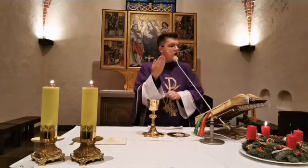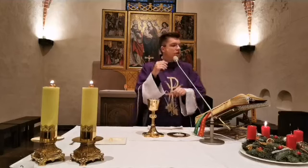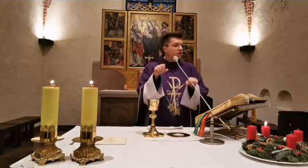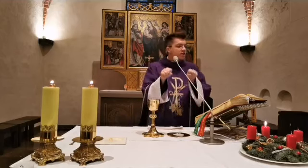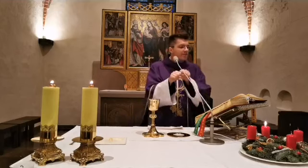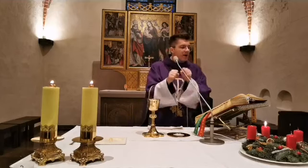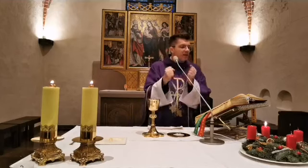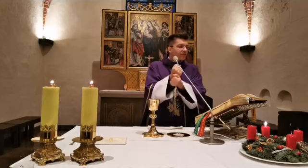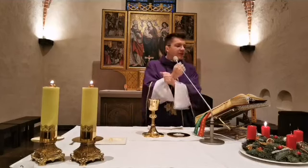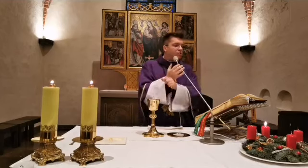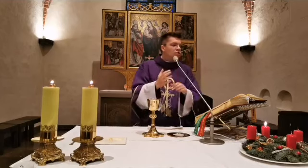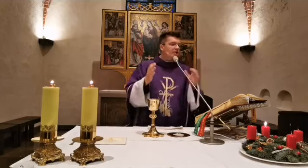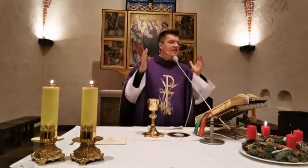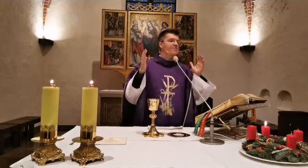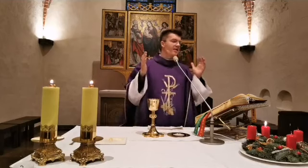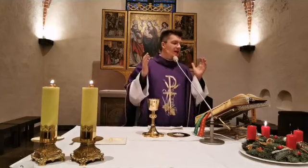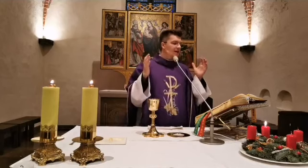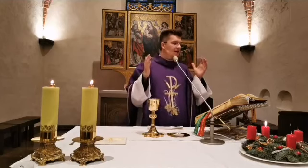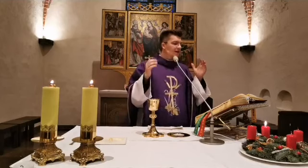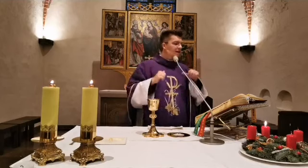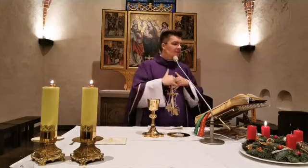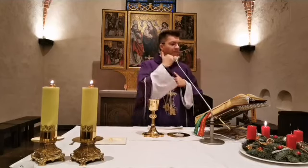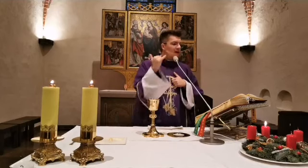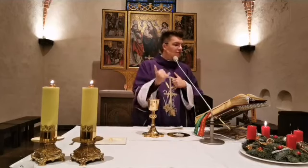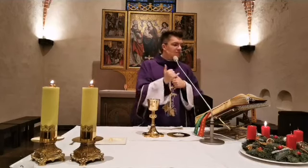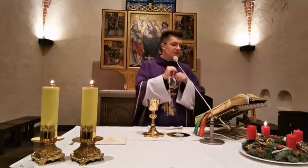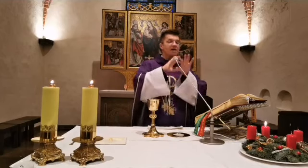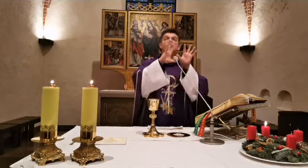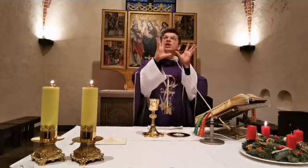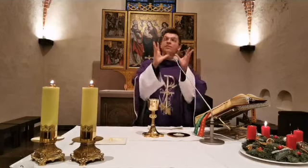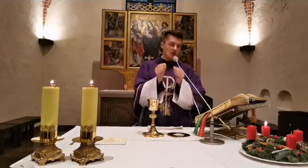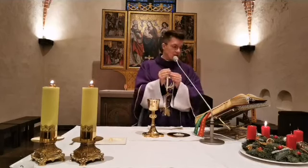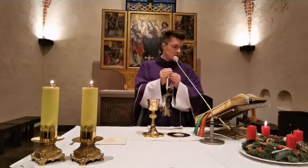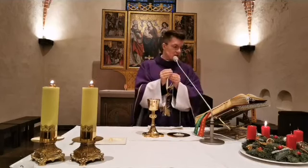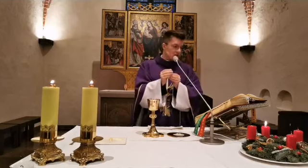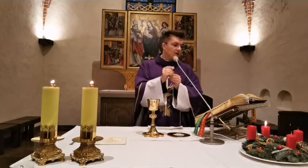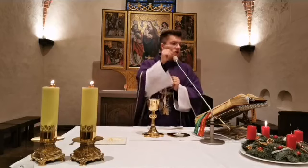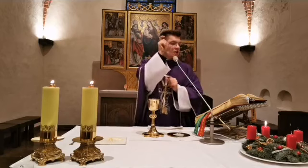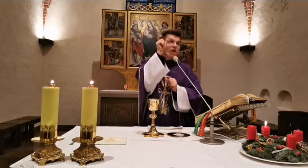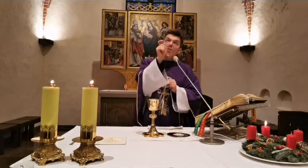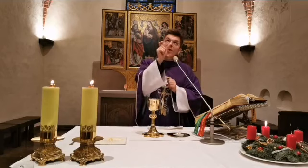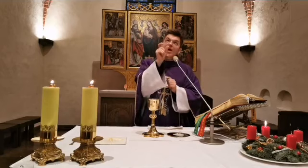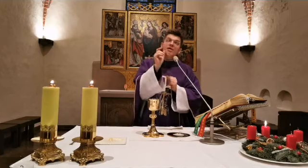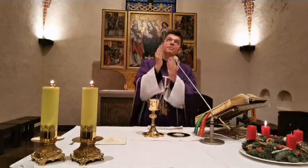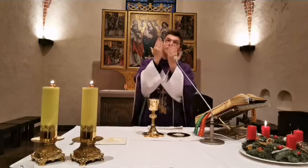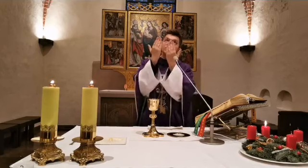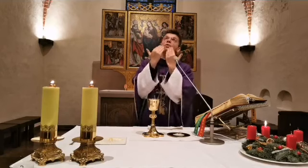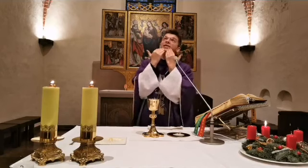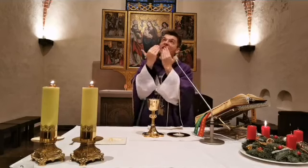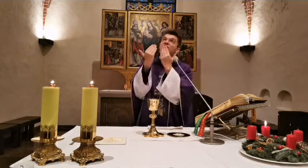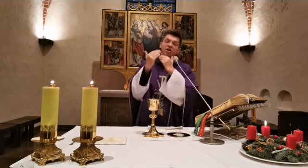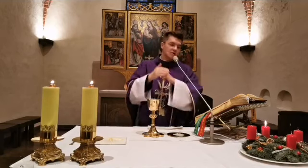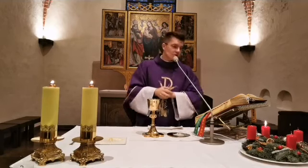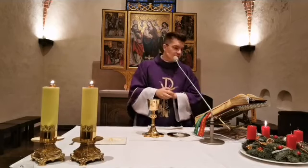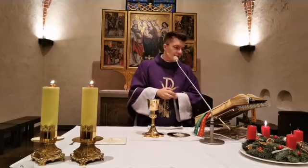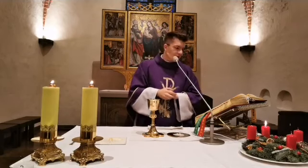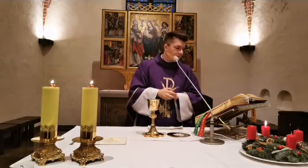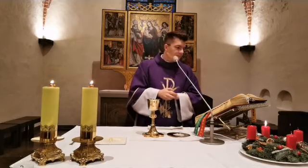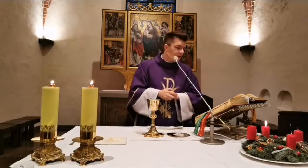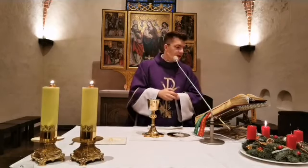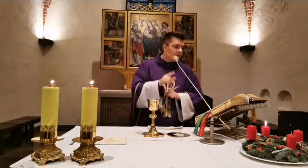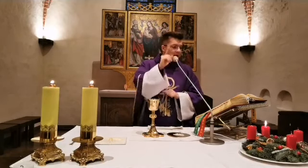Zaprawdę godne to i sprawiedliwe, słuszne i zbawienne, abyśmy zawsze i wszędzie Tobie składali